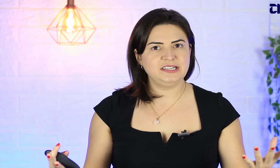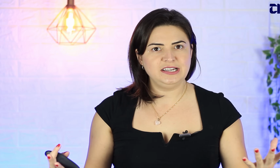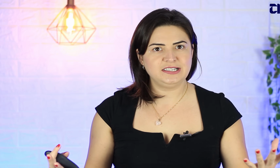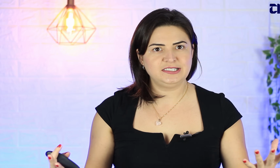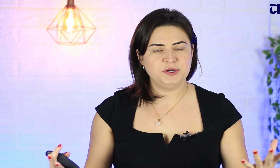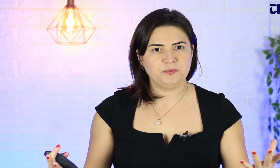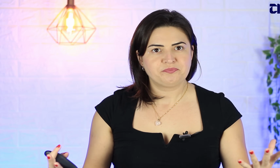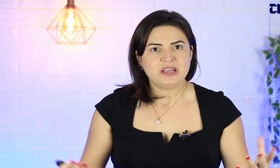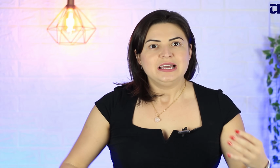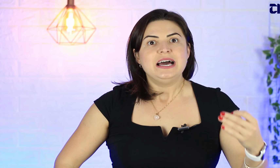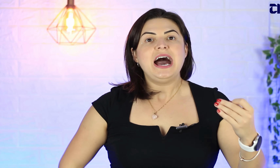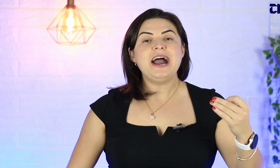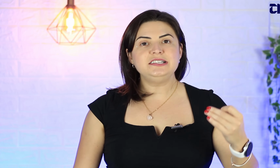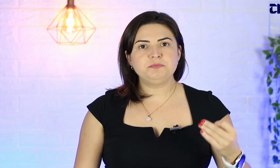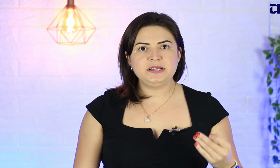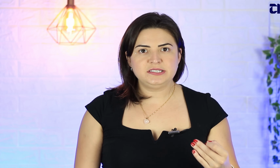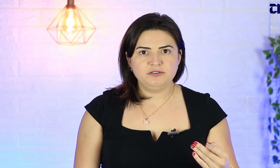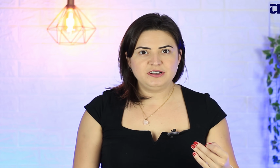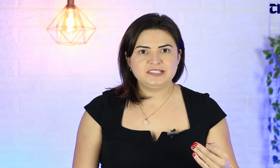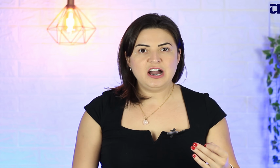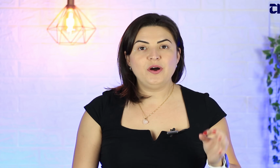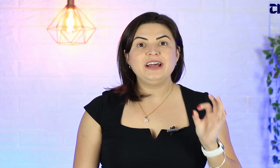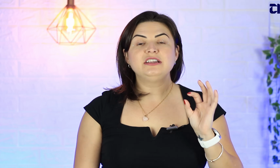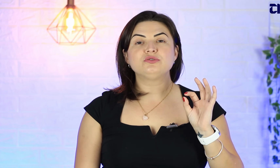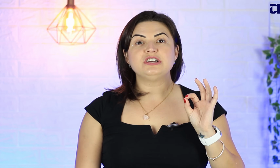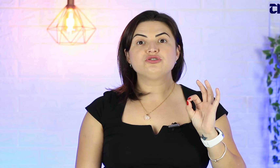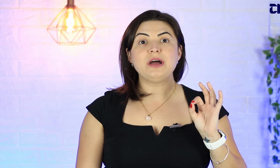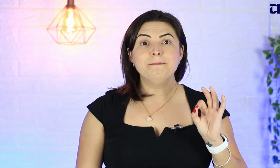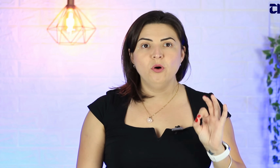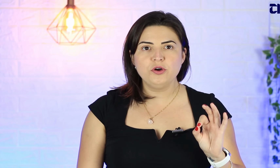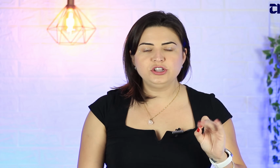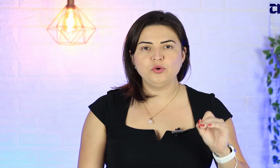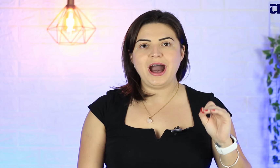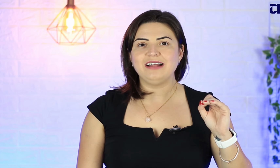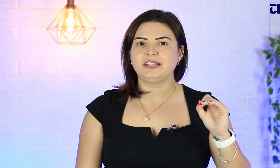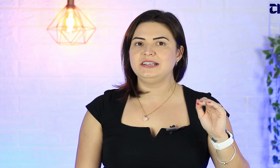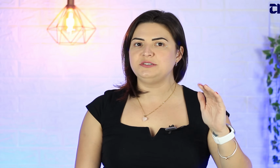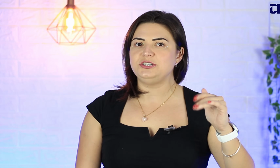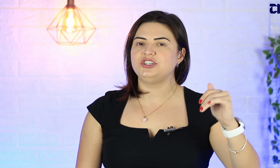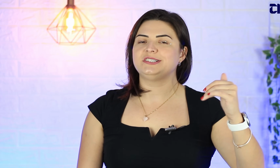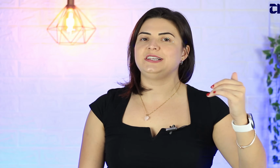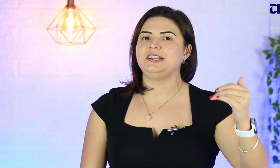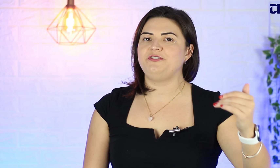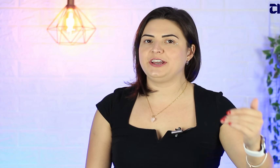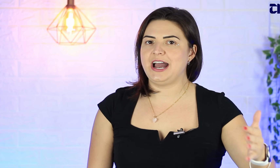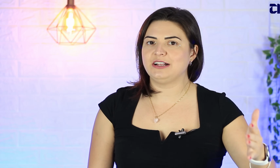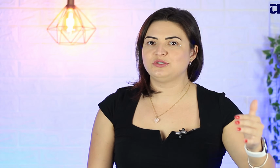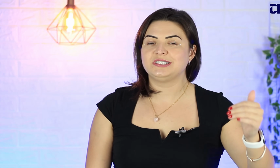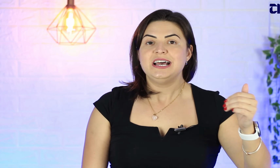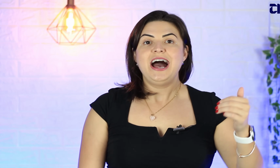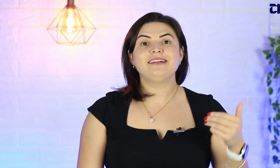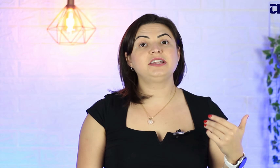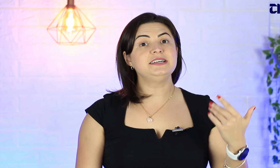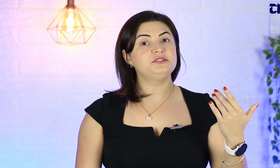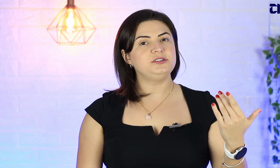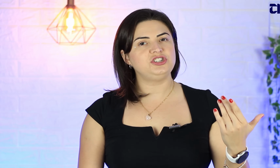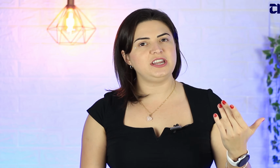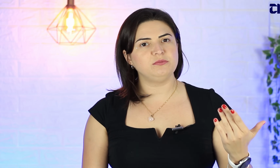sinalização? A expressão facial, ela nos ajuda muito a transmitir significados, a transmitir